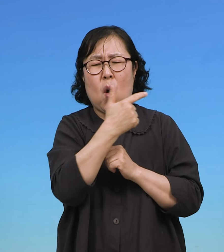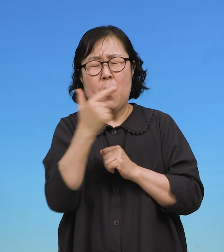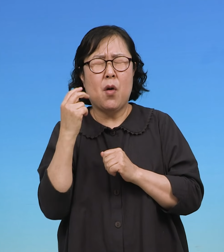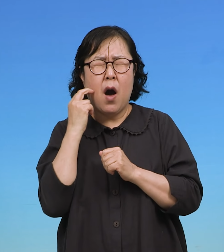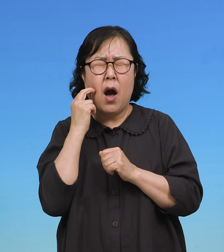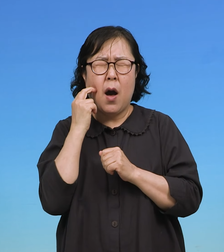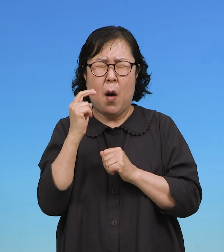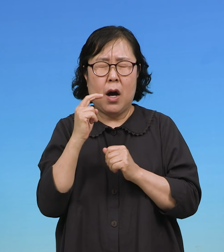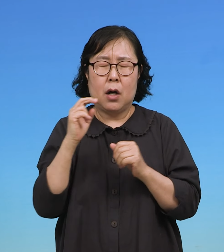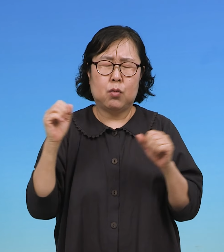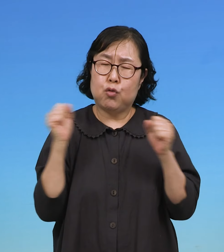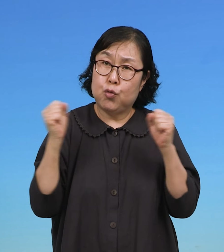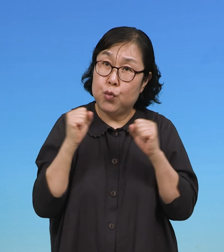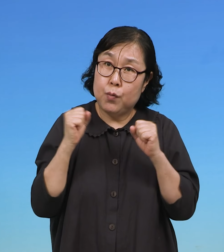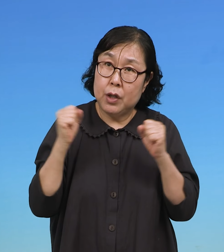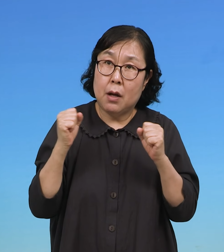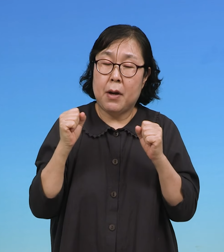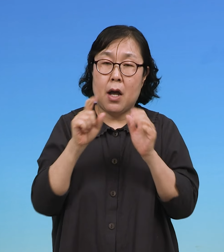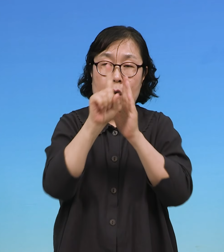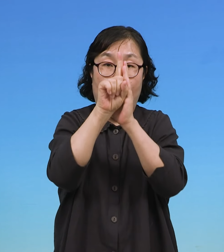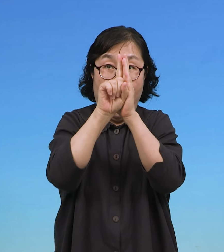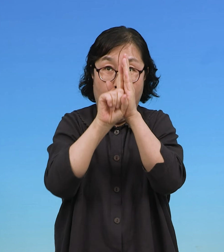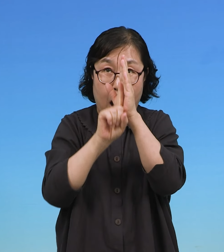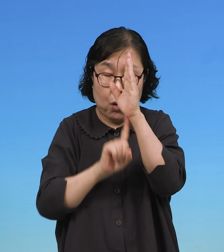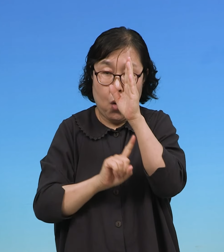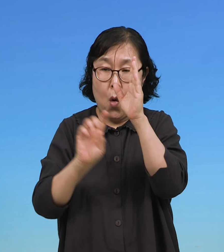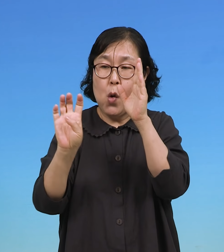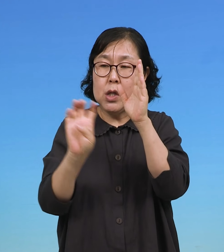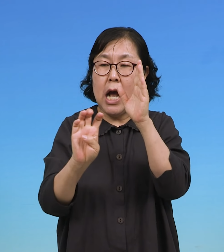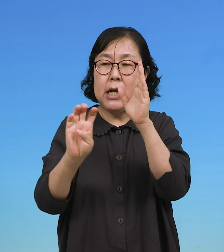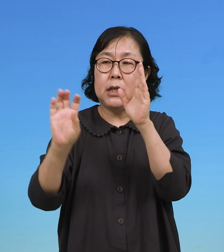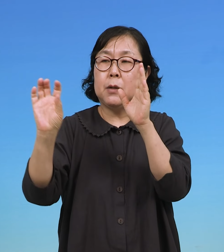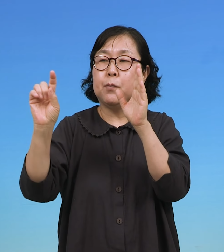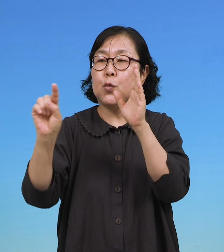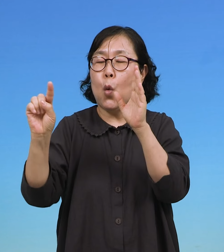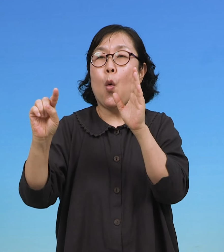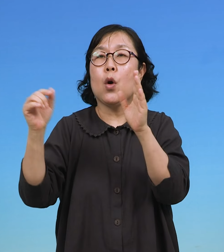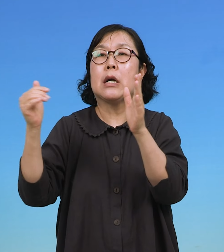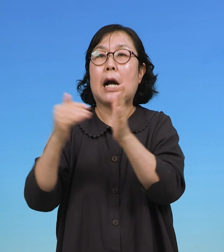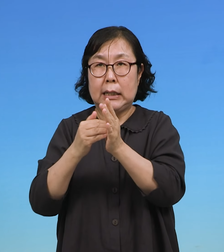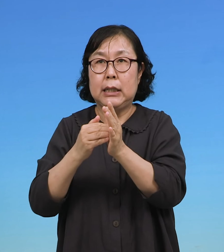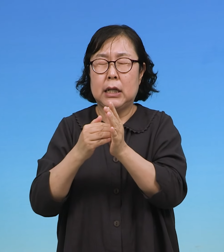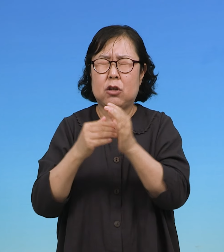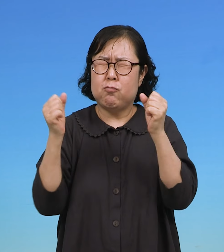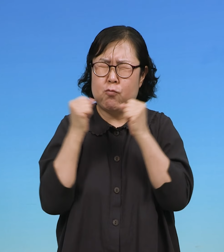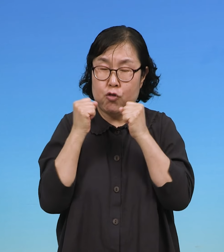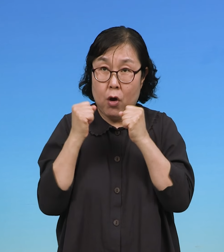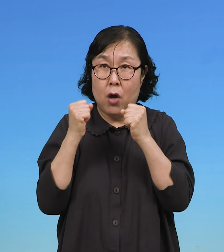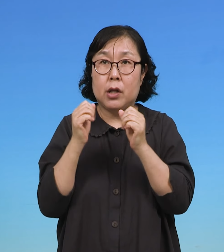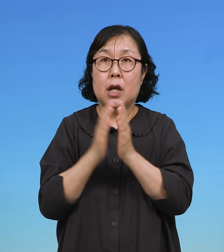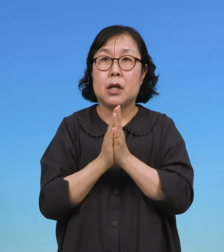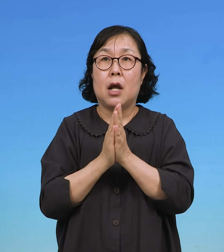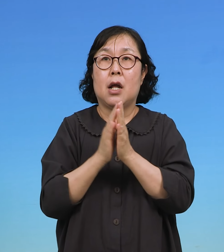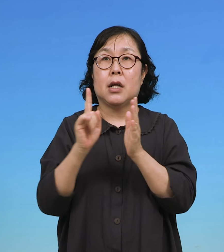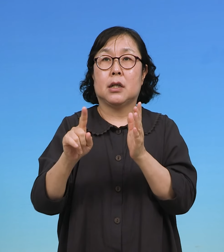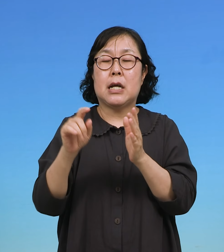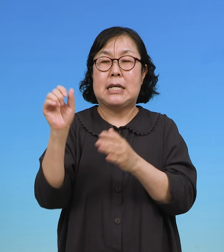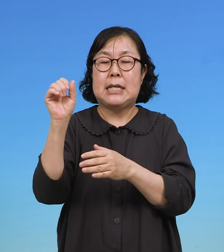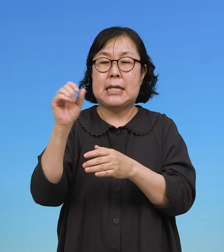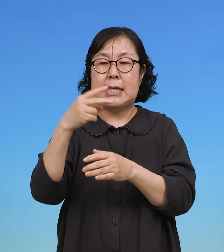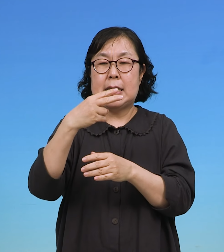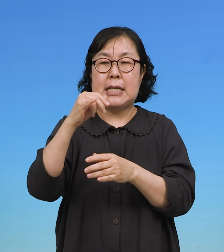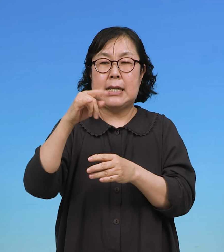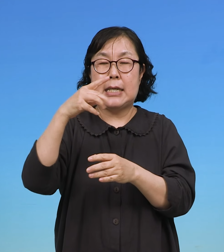불어닥치면 체감 온도가 영하 40도씩 내려가고 그러더라고요. 그러니까 이제 그 시동이 안 걸릴까 봐 아침에 출근해야